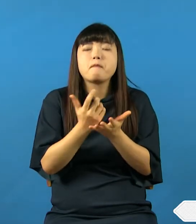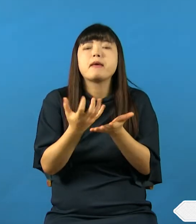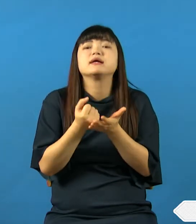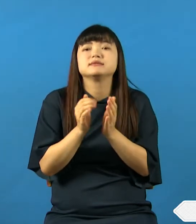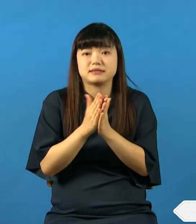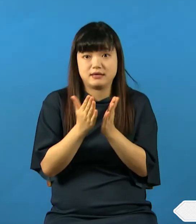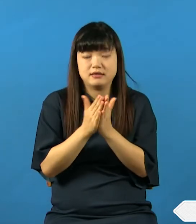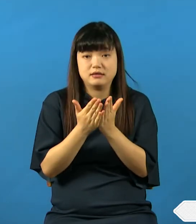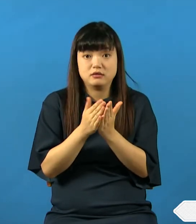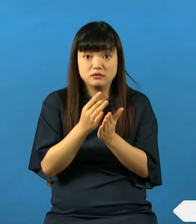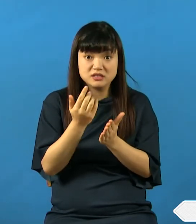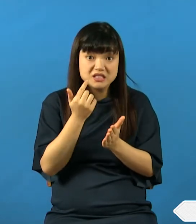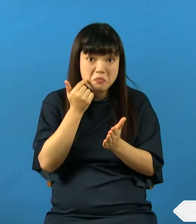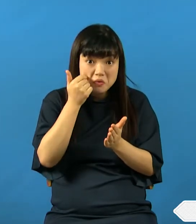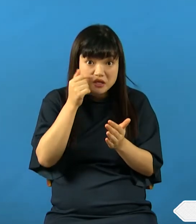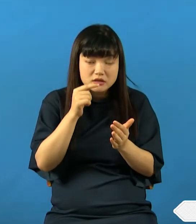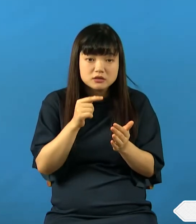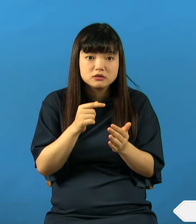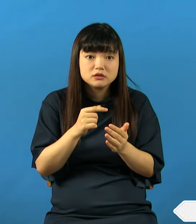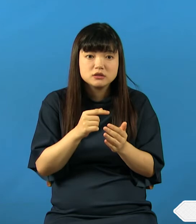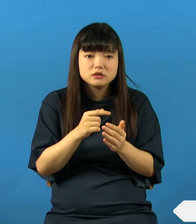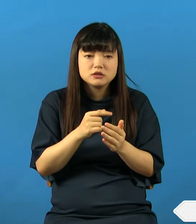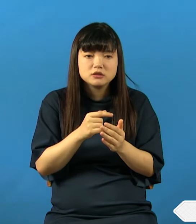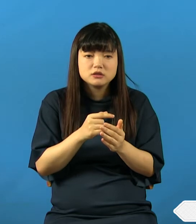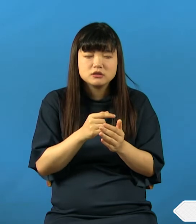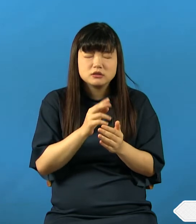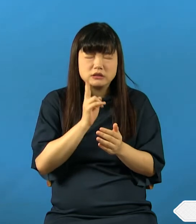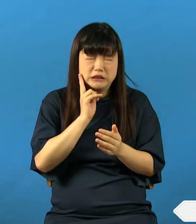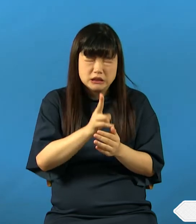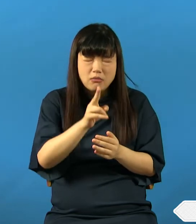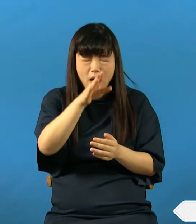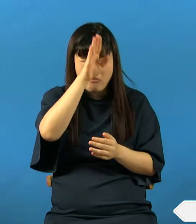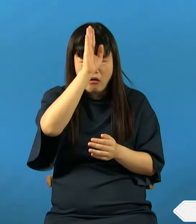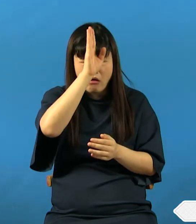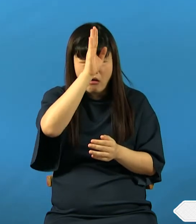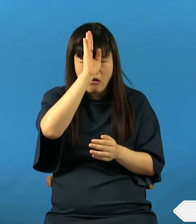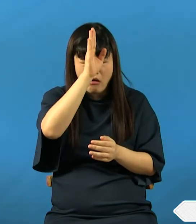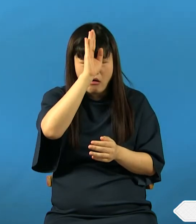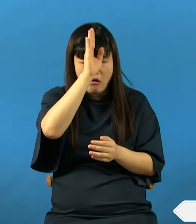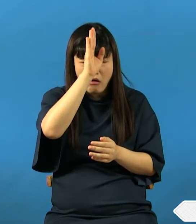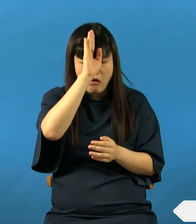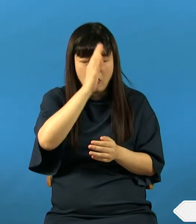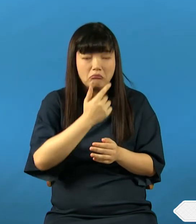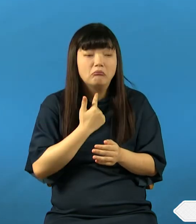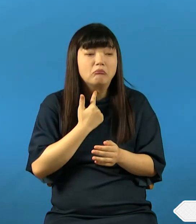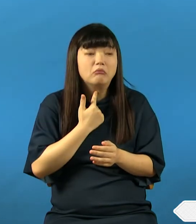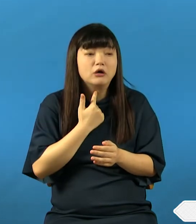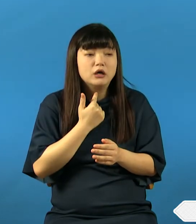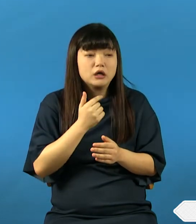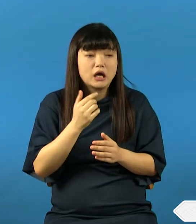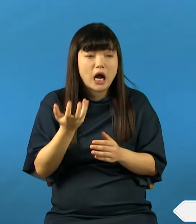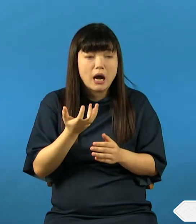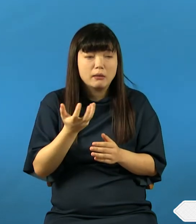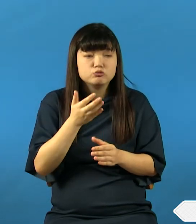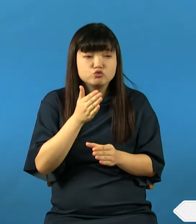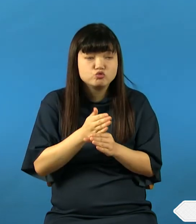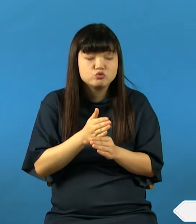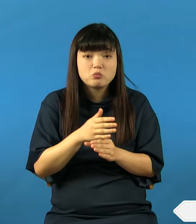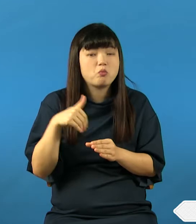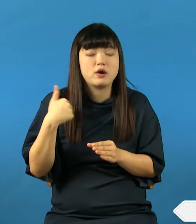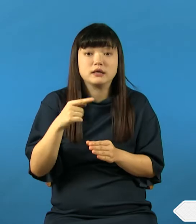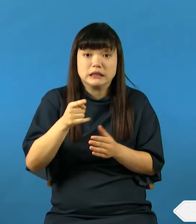책이지요. 그런데 그 목사님이 중증 질병을 앓고 있다는 사실을 아는 사람은 많지